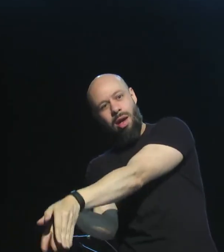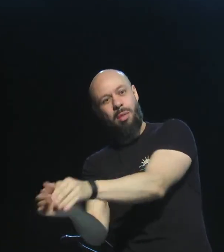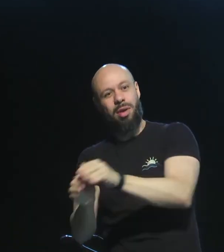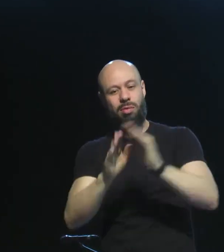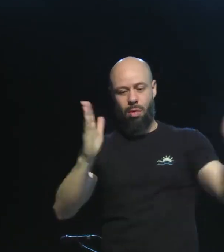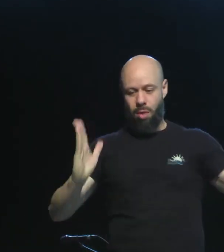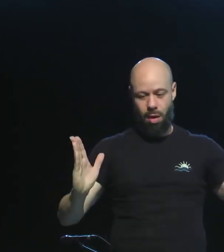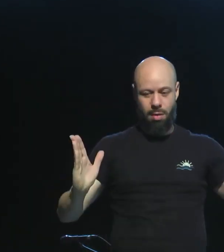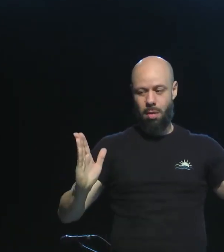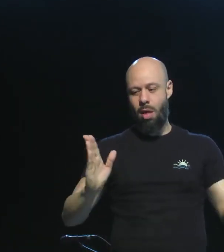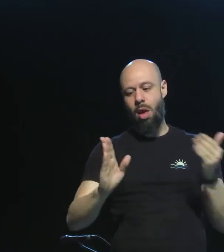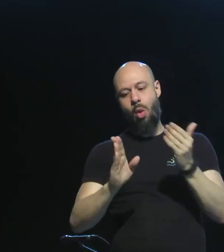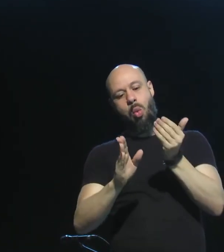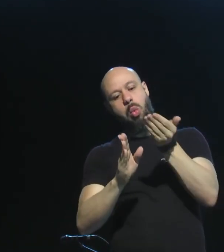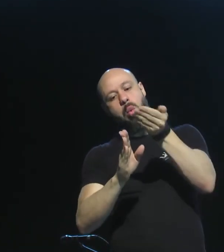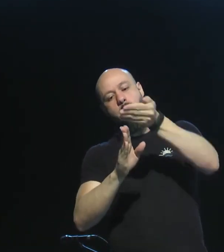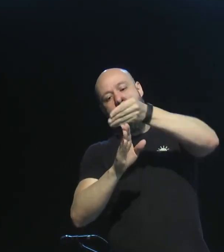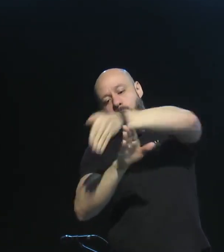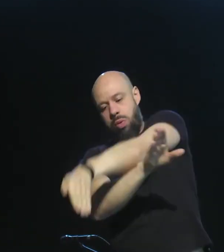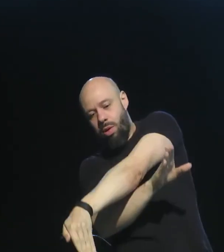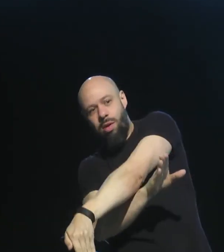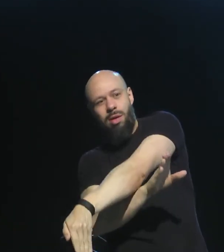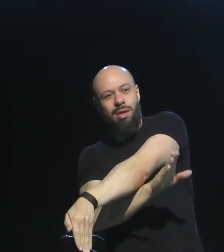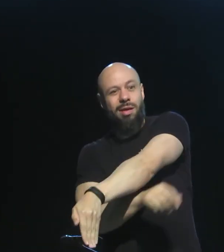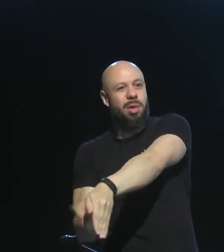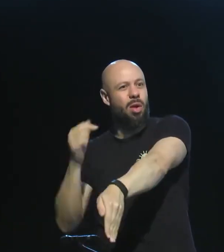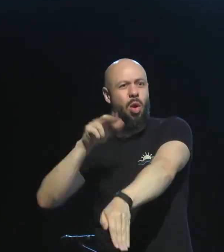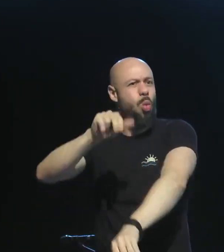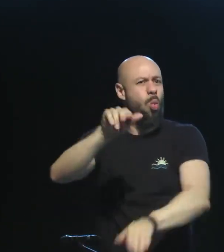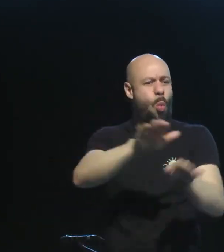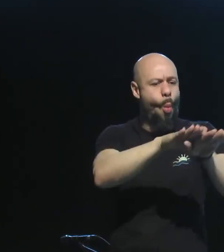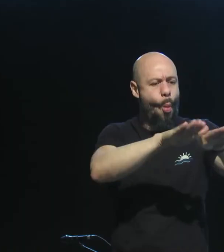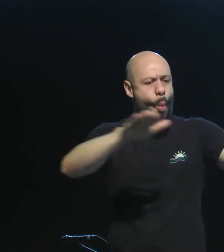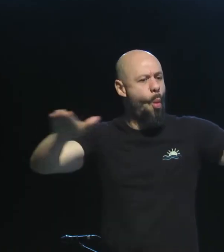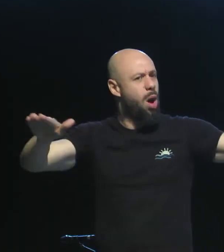que a Terra era plana, só que a Terra nunca foi plana.